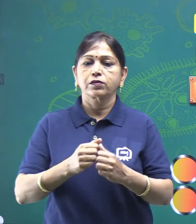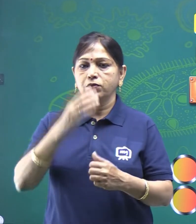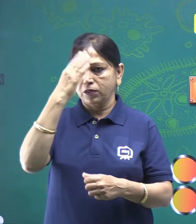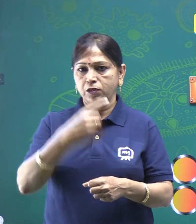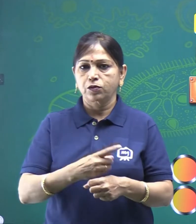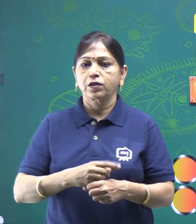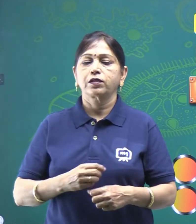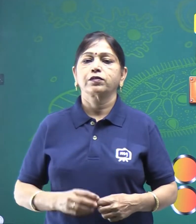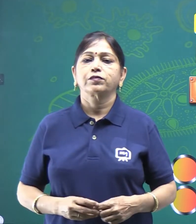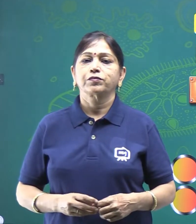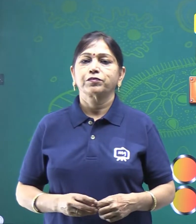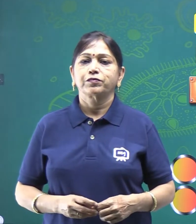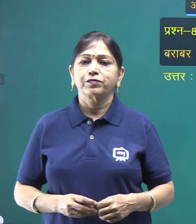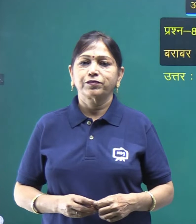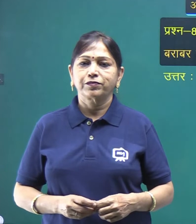रानी।